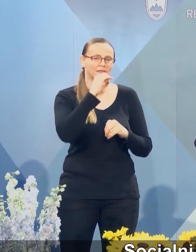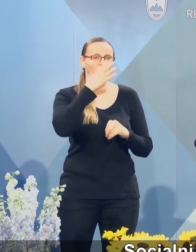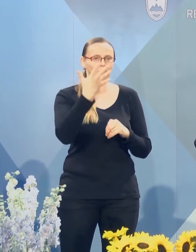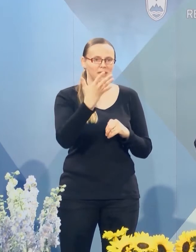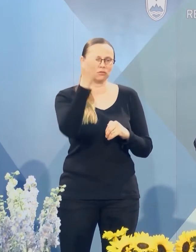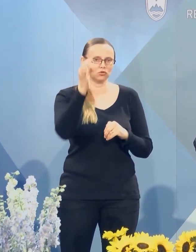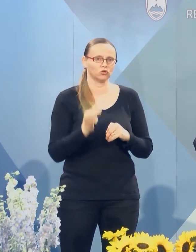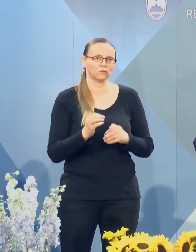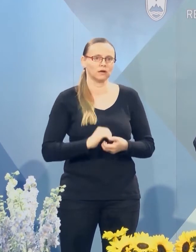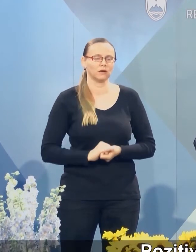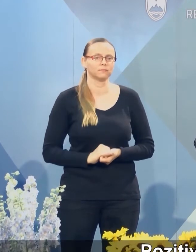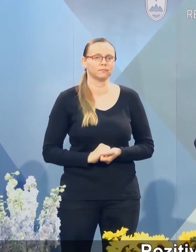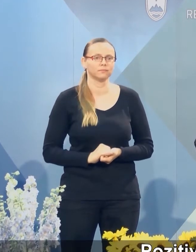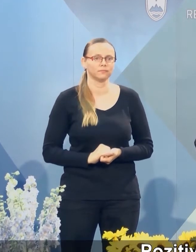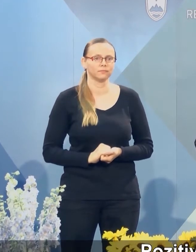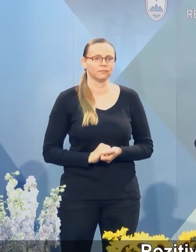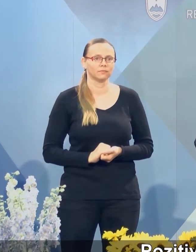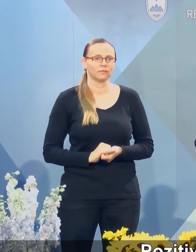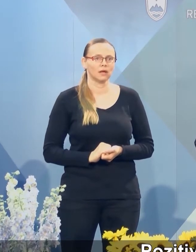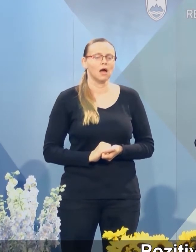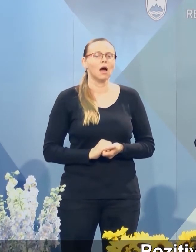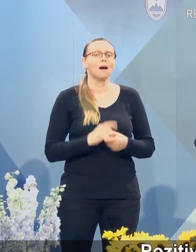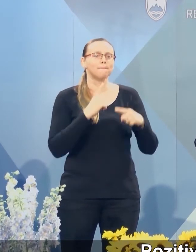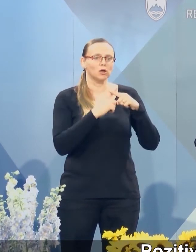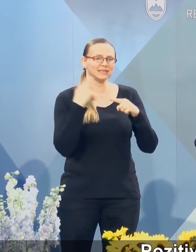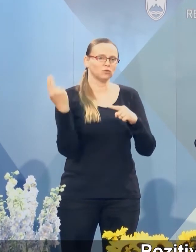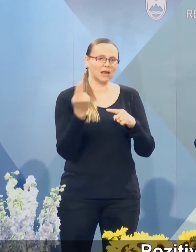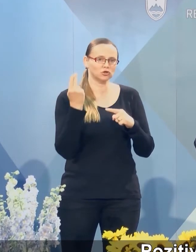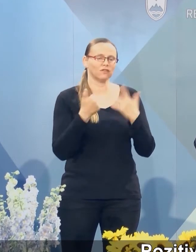8,05 odstotka, Pozitivna Slovenija